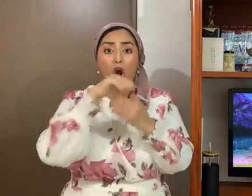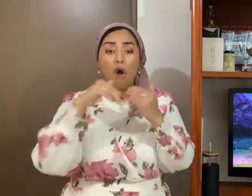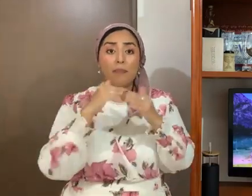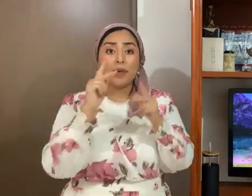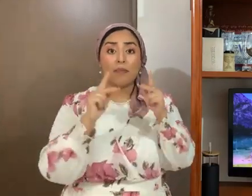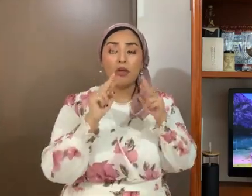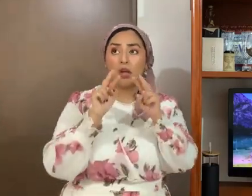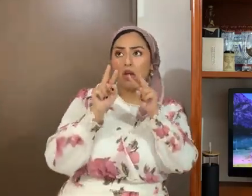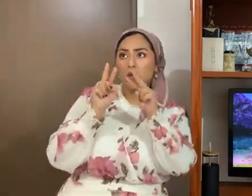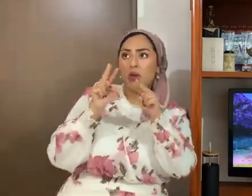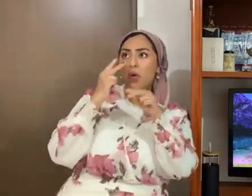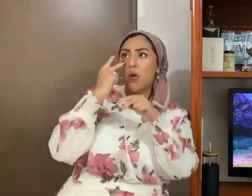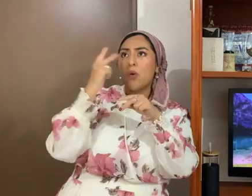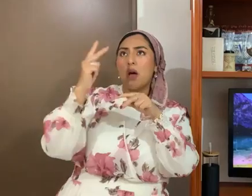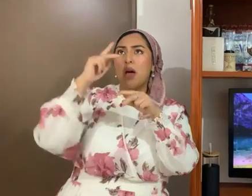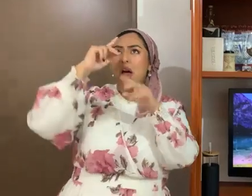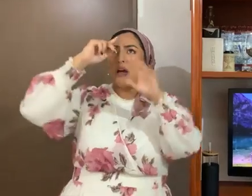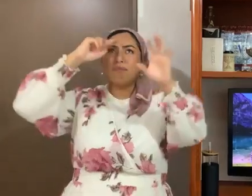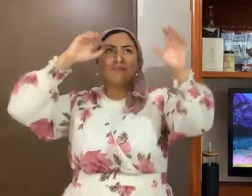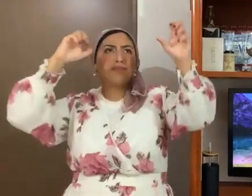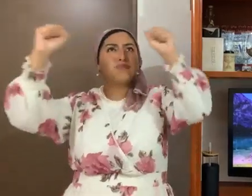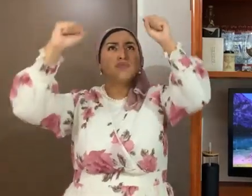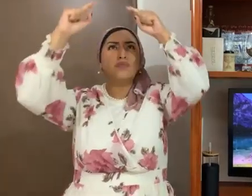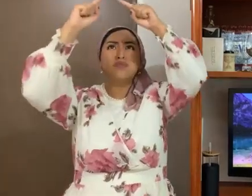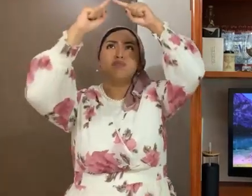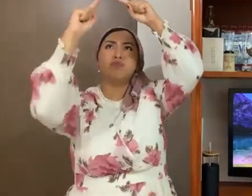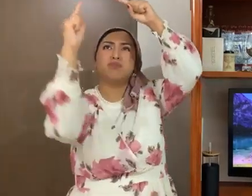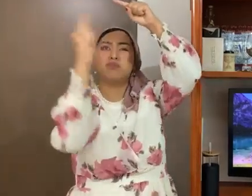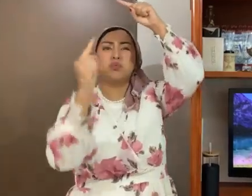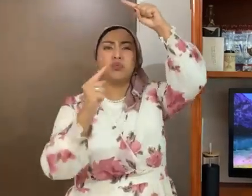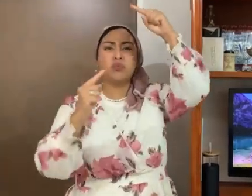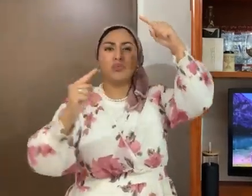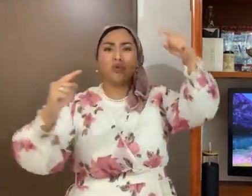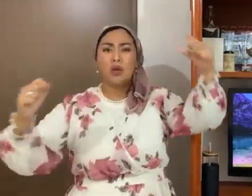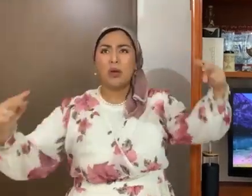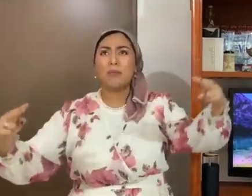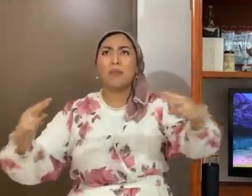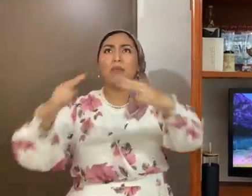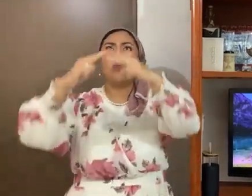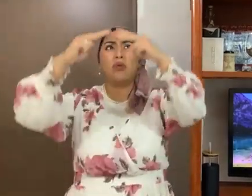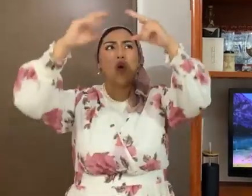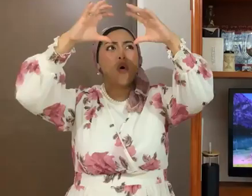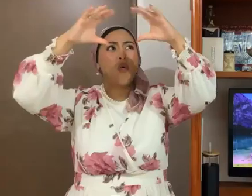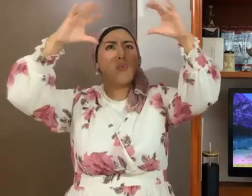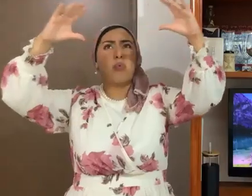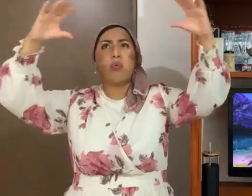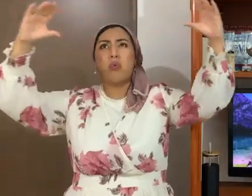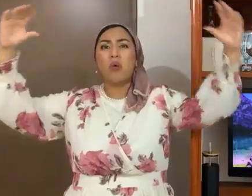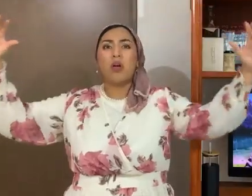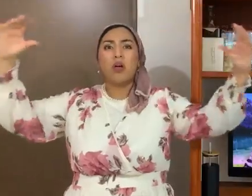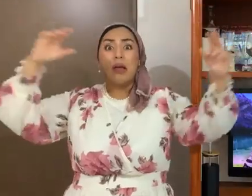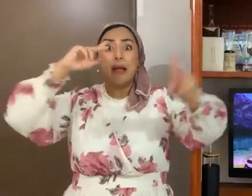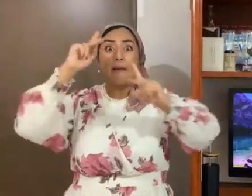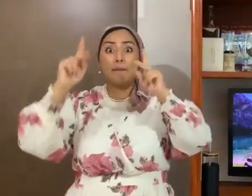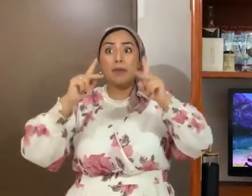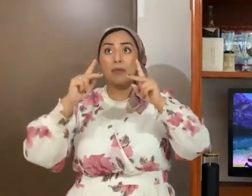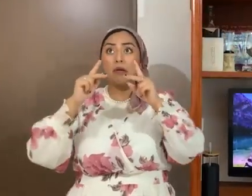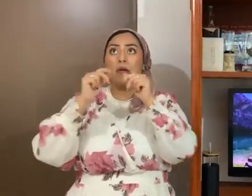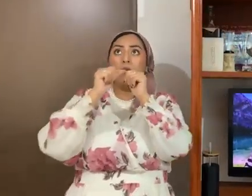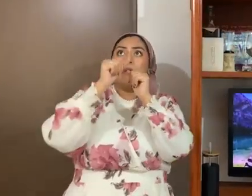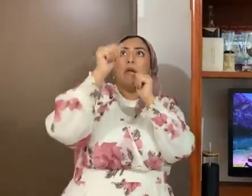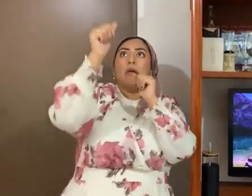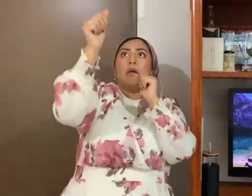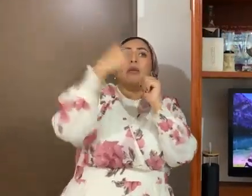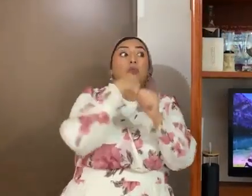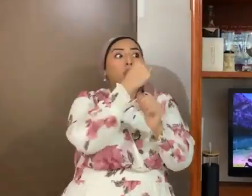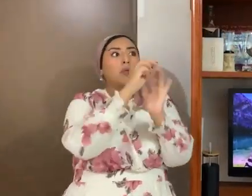pueblo observaba el estruendo y los relámpagos y el sonido del shofar y el monte que humeaba. Y viéndolo el pueblo temblaron, se pusieron de lejos y